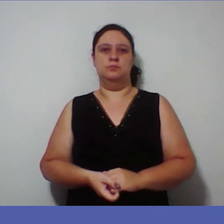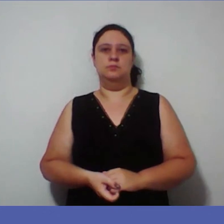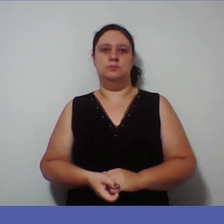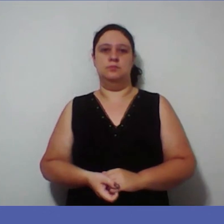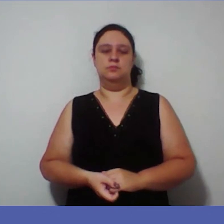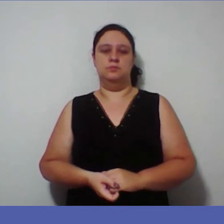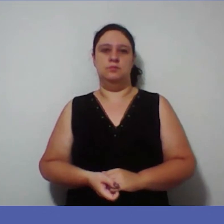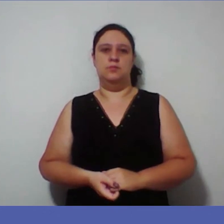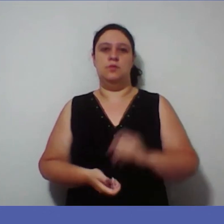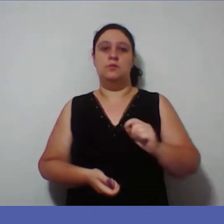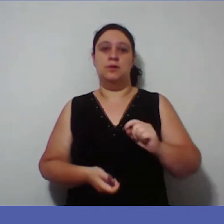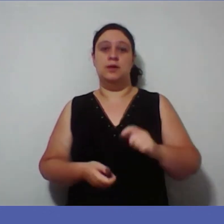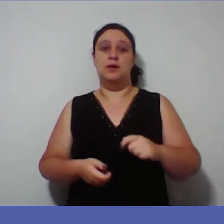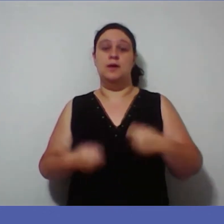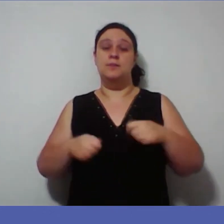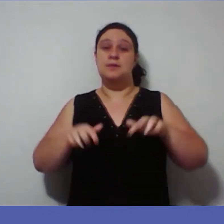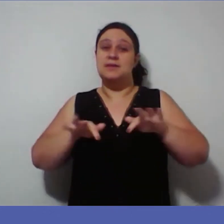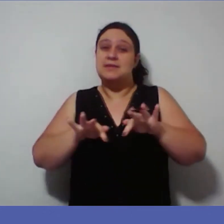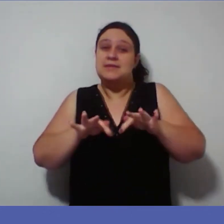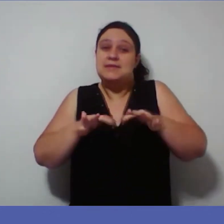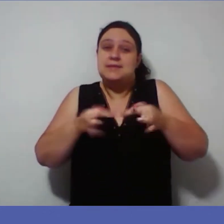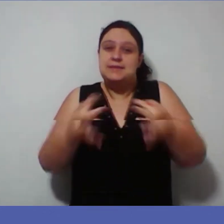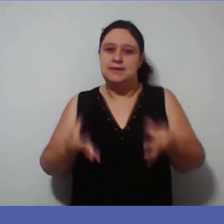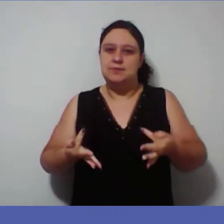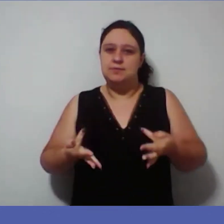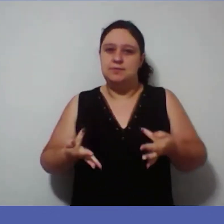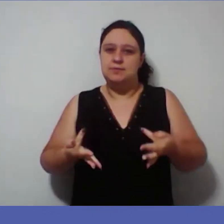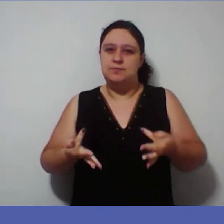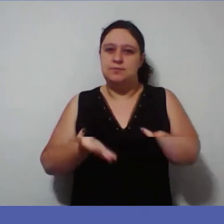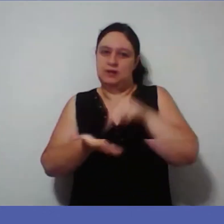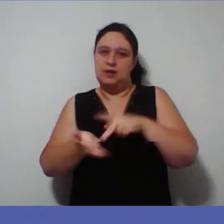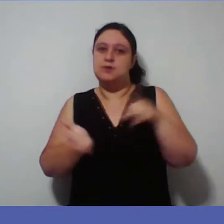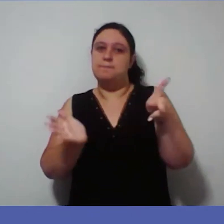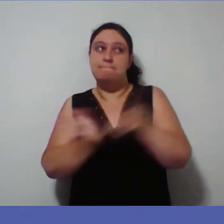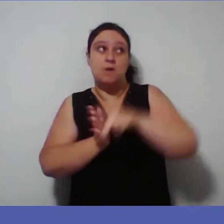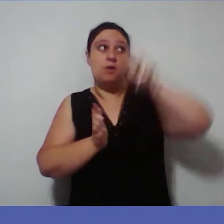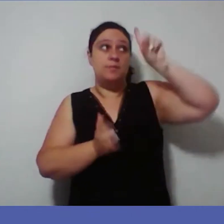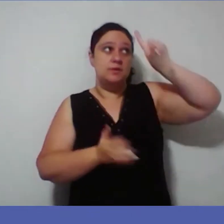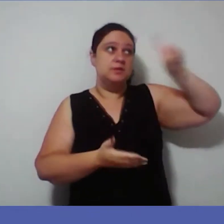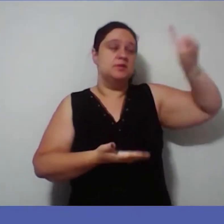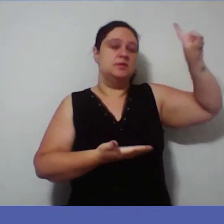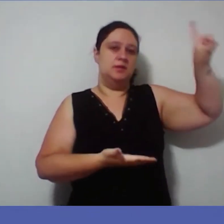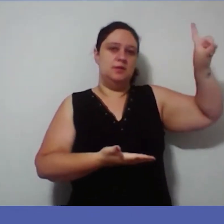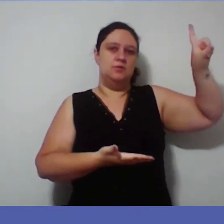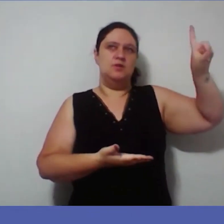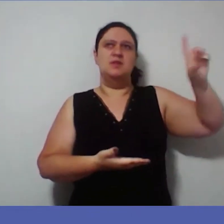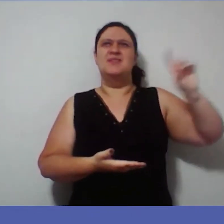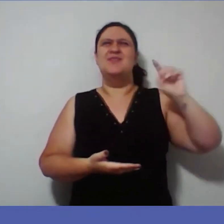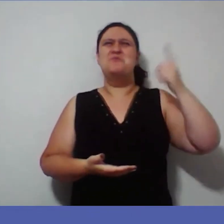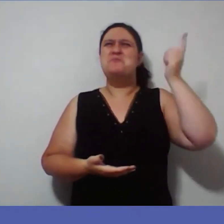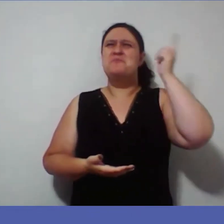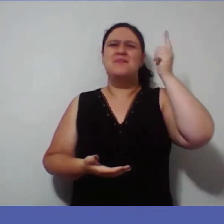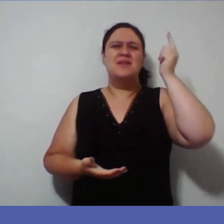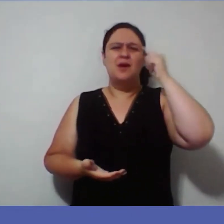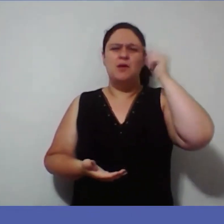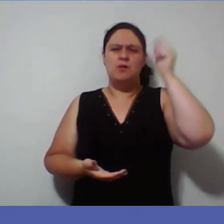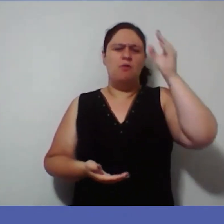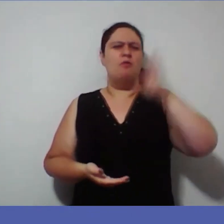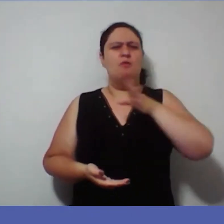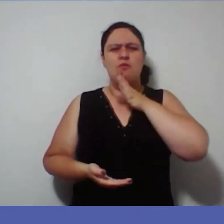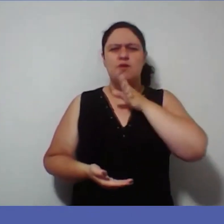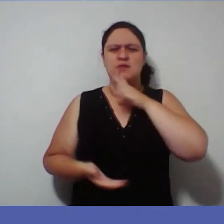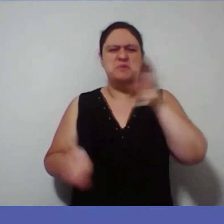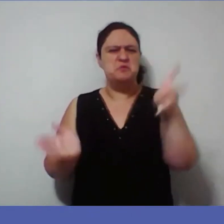simplicidade e sinceridade de Deus, não com sabedoria humana, mas na graça